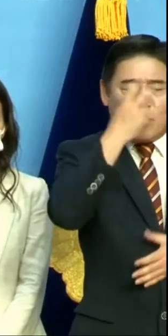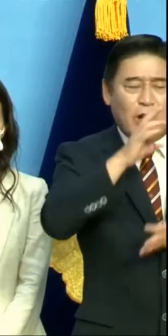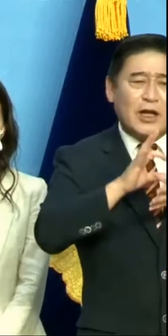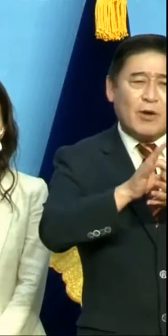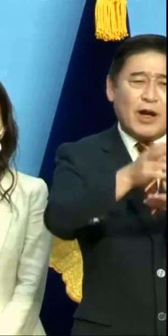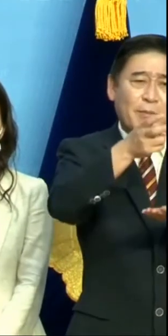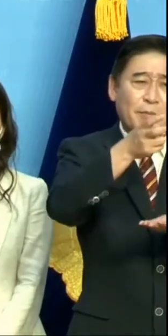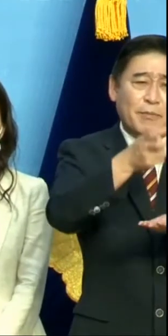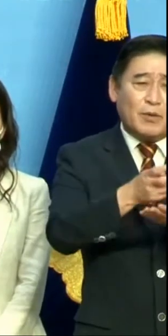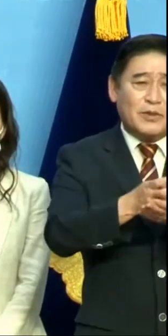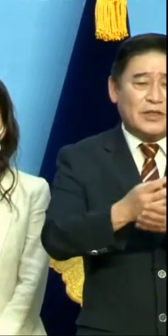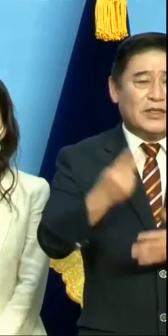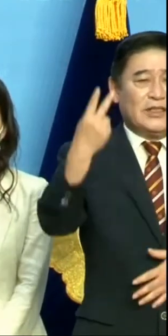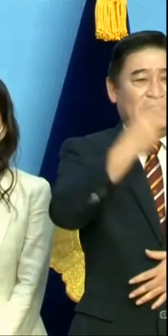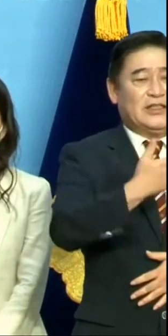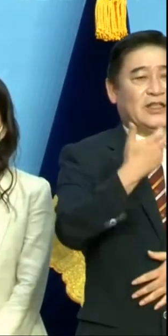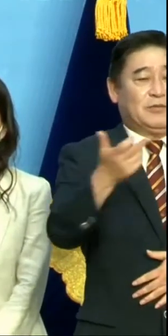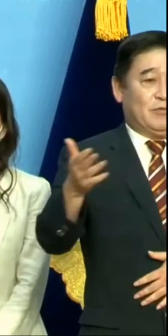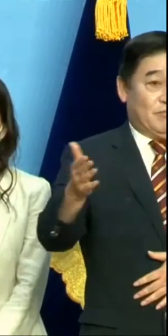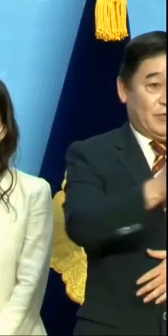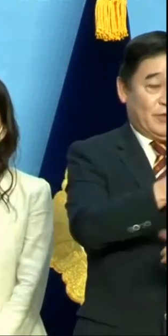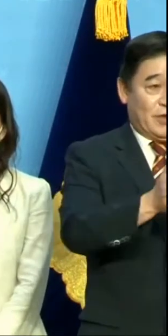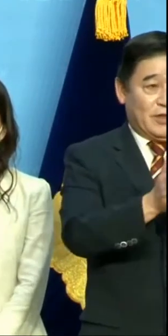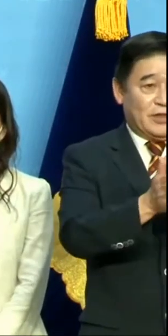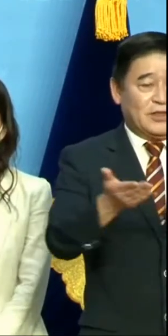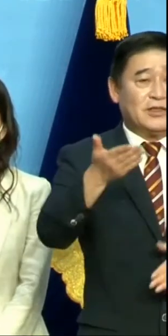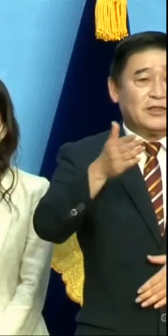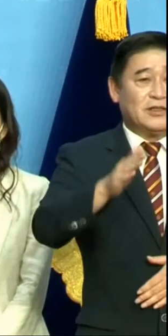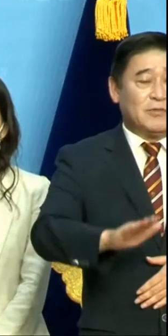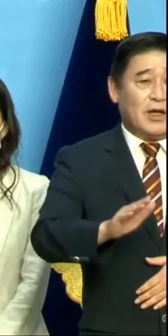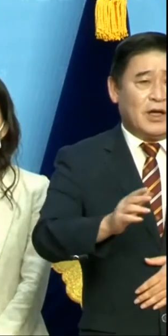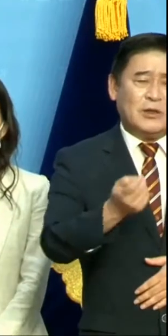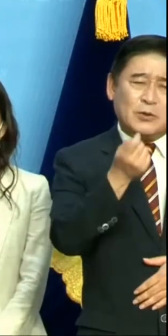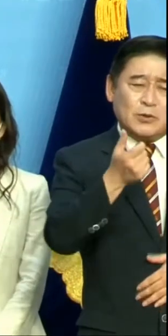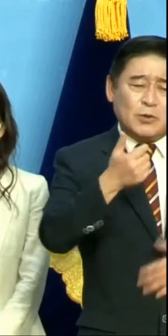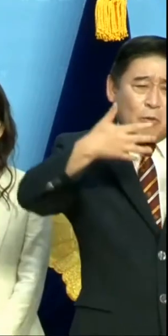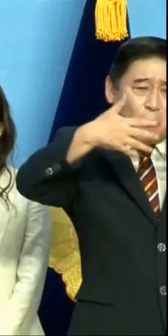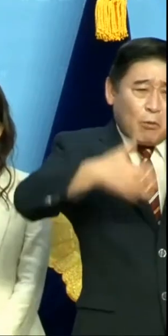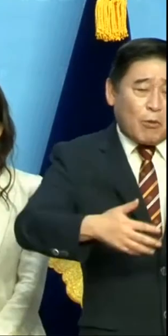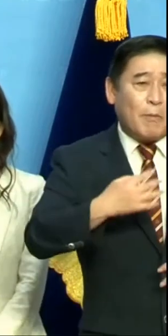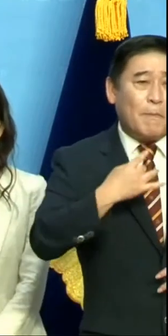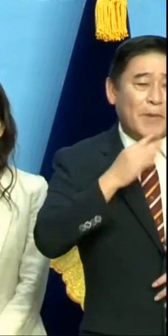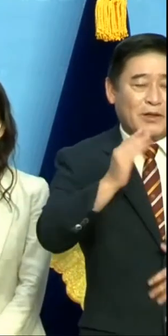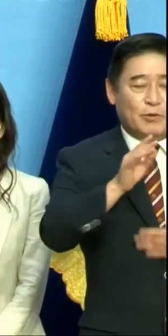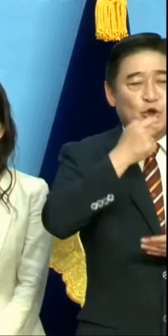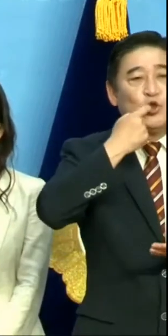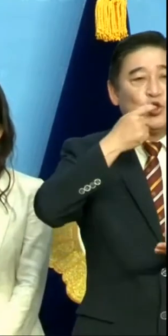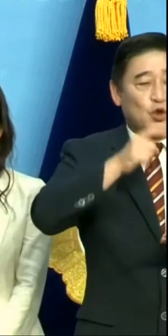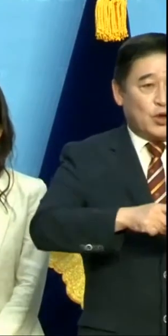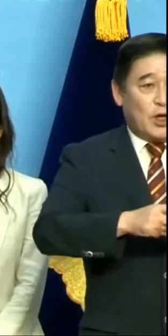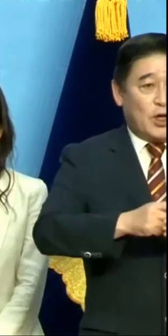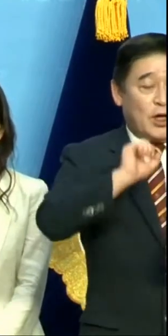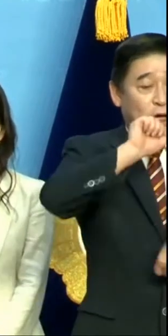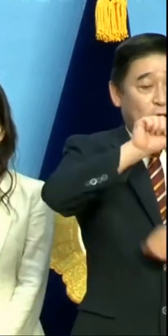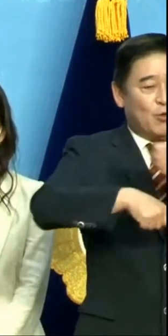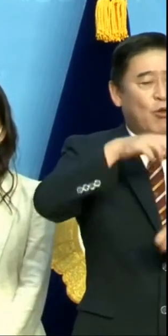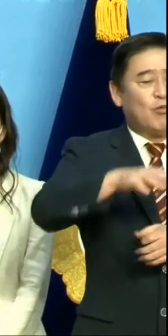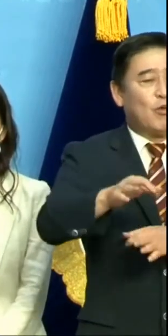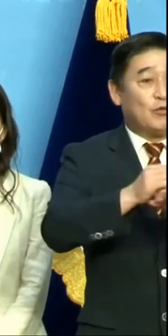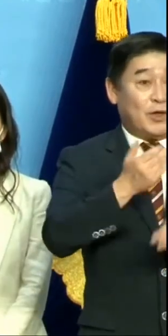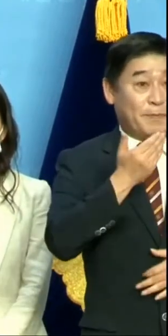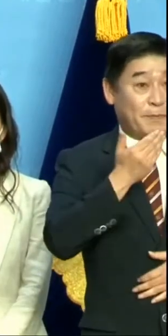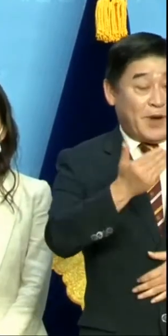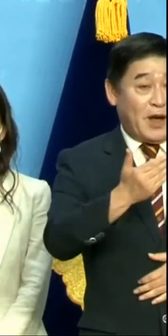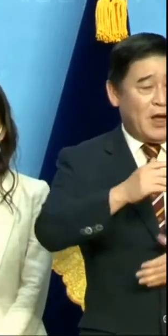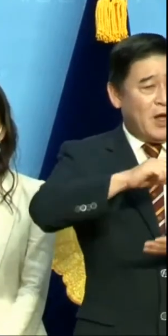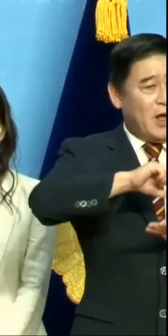법률이 2017년부터 시행되고 있지만 최소한의 요건만 갖추면 쉽게 동물을 운영할 수 있고